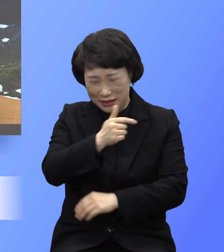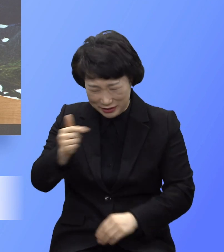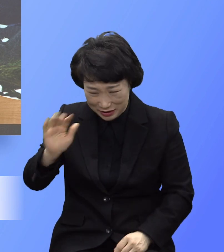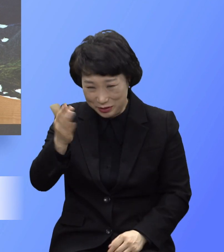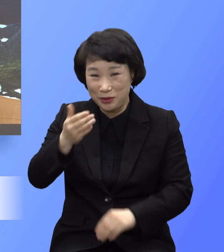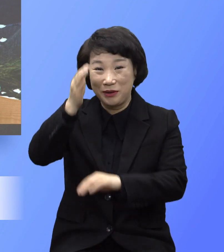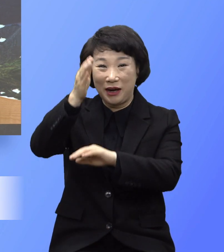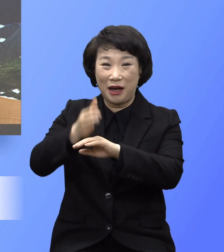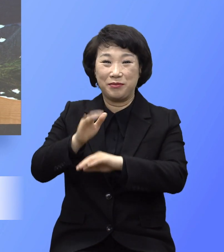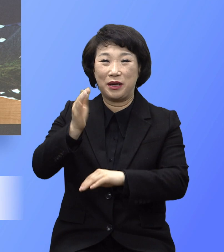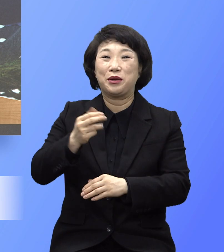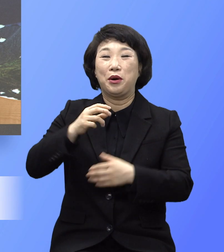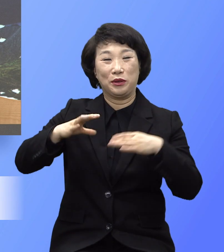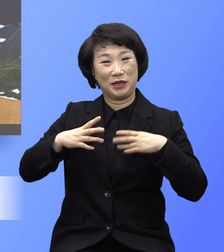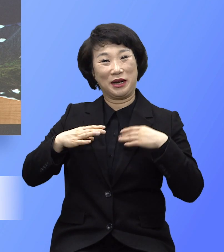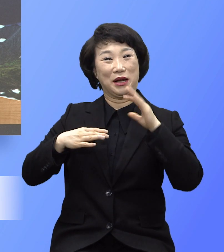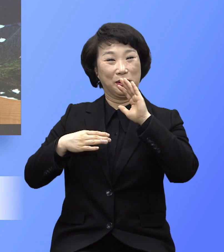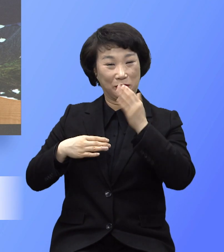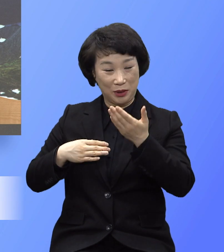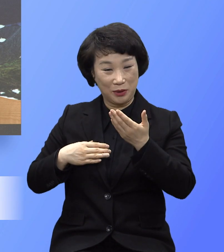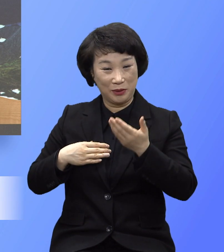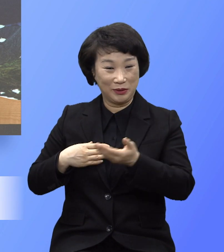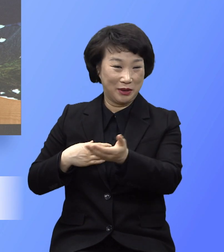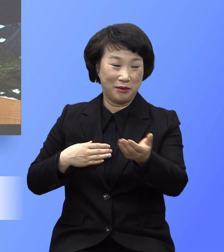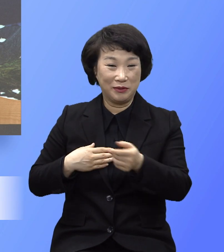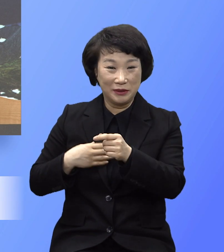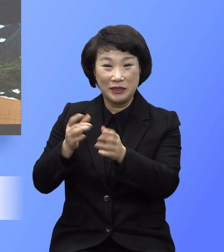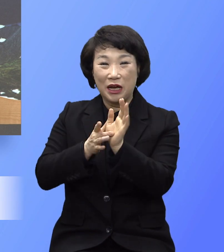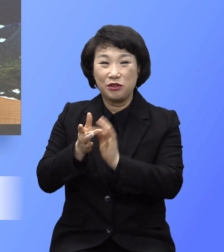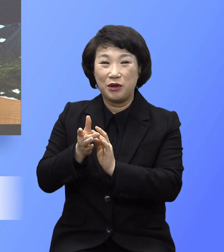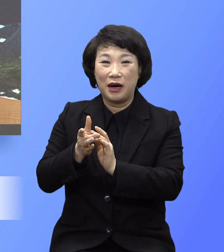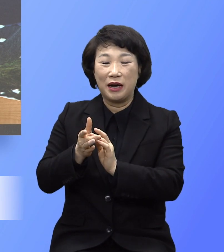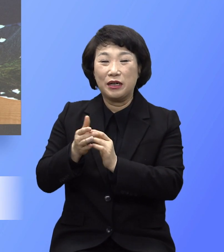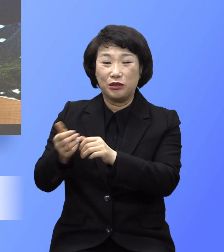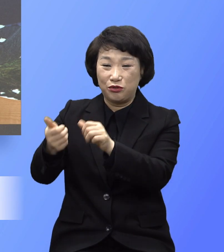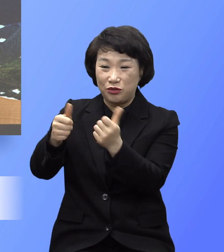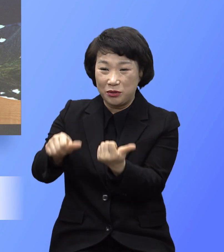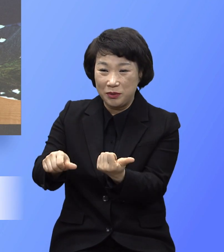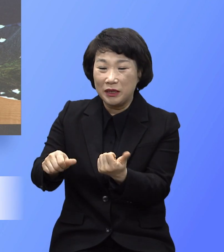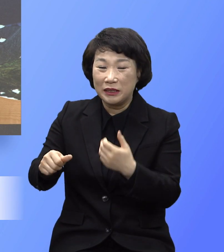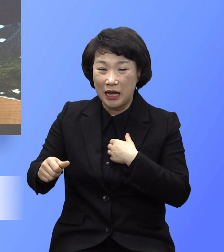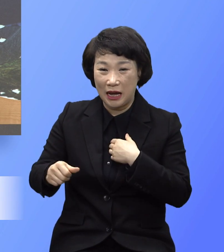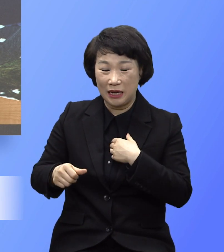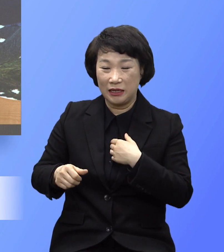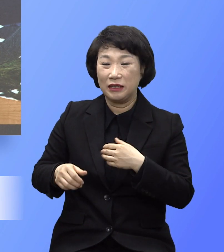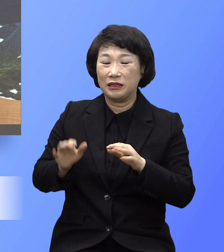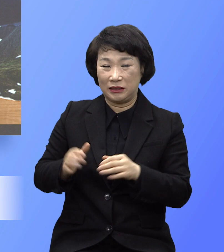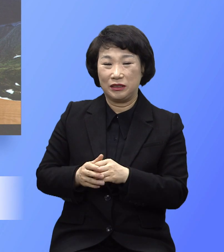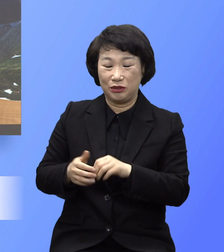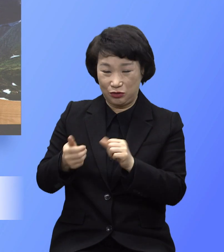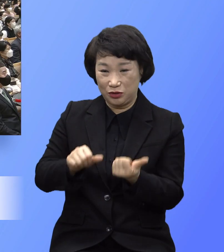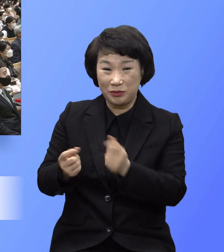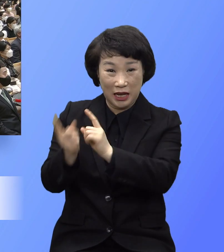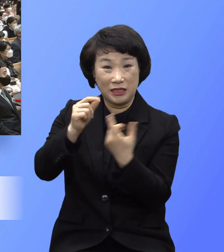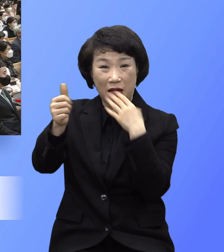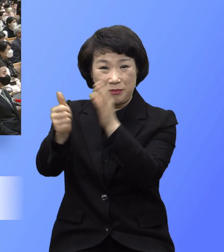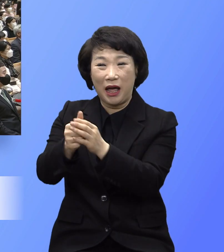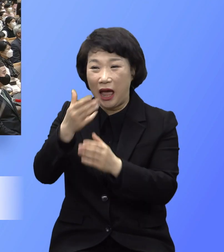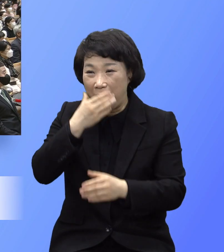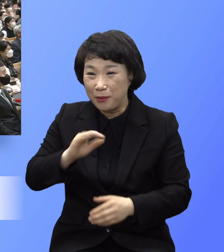되고 감사가 되고 자랑이 되고 그의 그렇게 죽음이 행복이 되기를 주님의 이름으로 축원합니다.